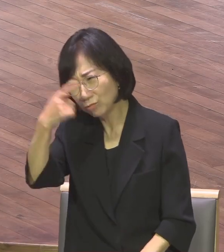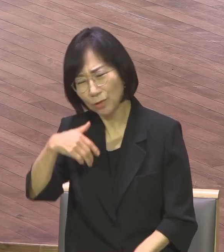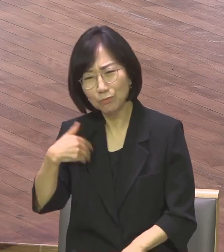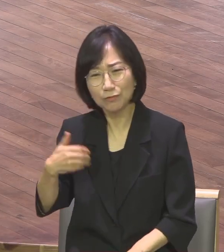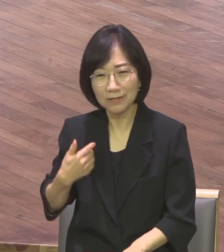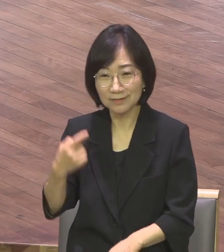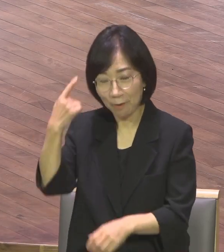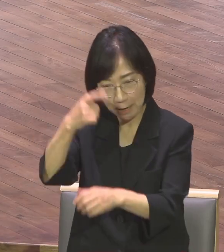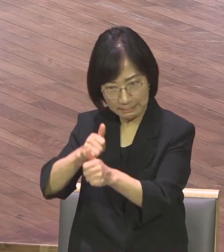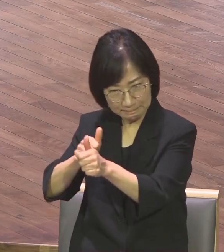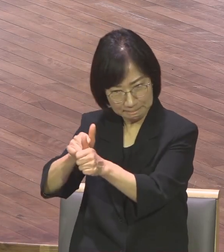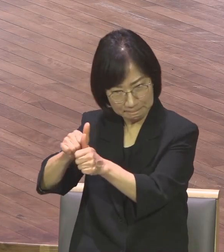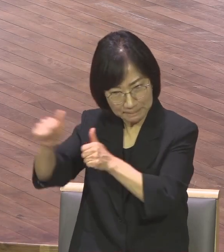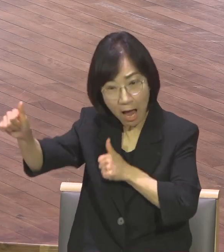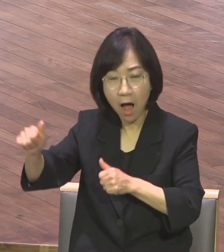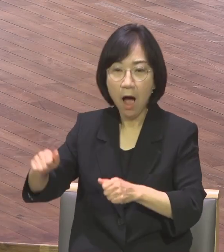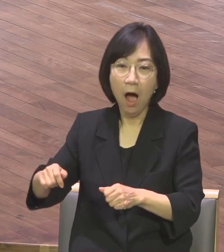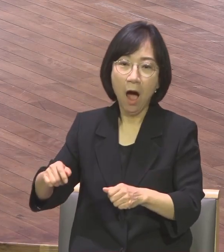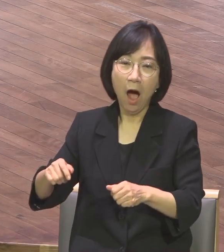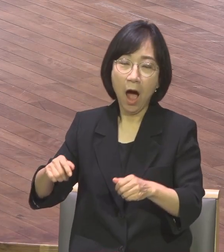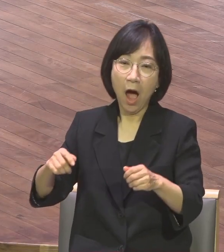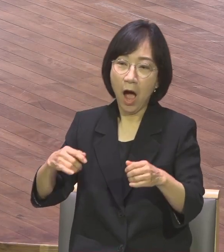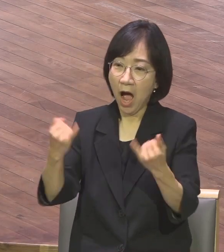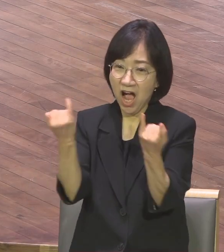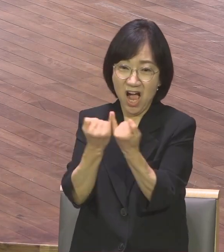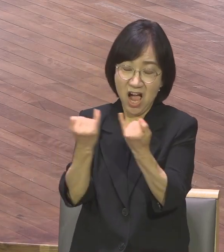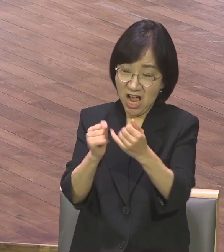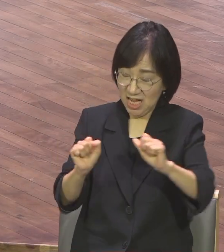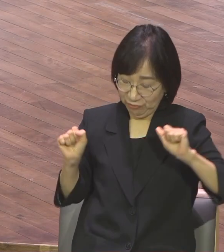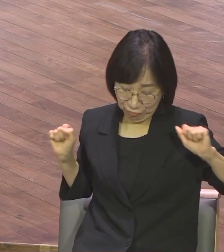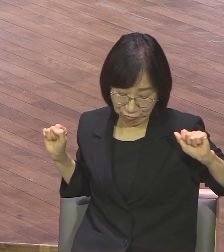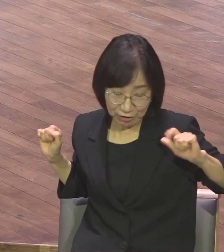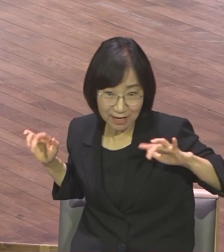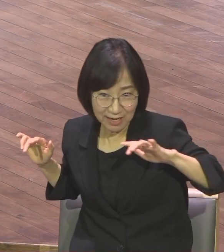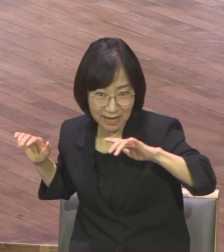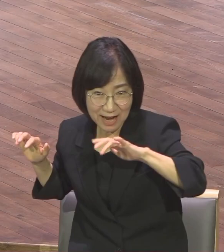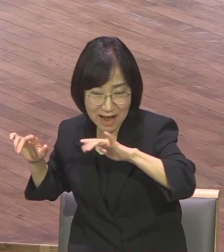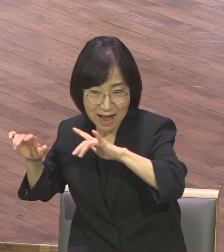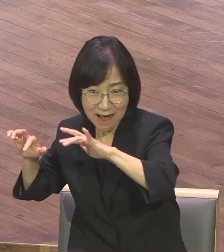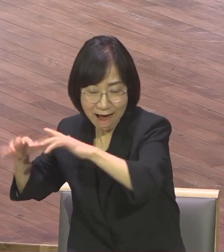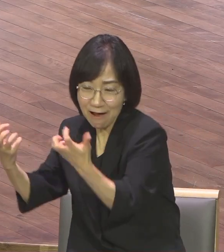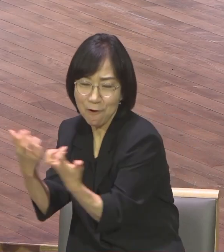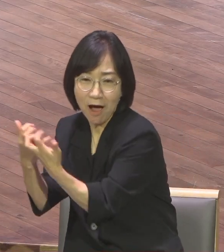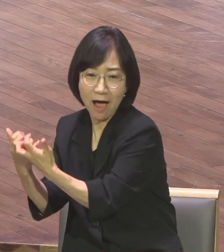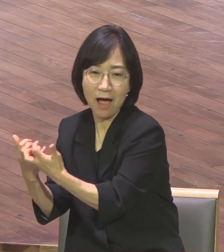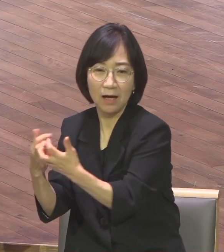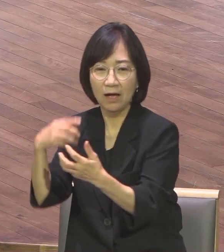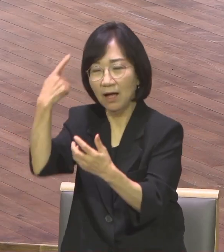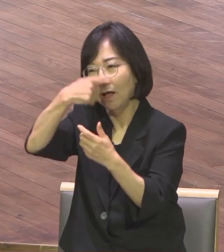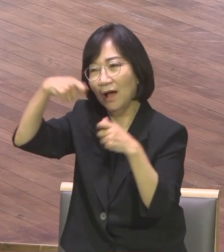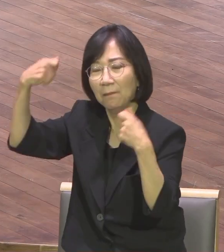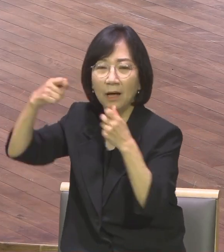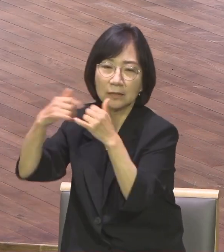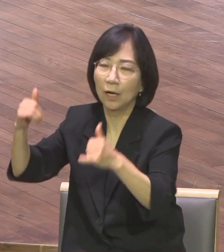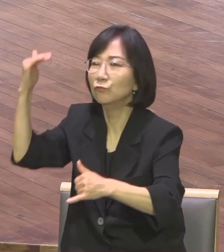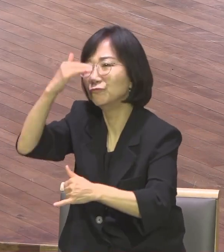잘생겼다네, 그래서 미어터 자리 자석이 빈 자리가 하나 없어 막 그 보고 싶었어.